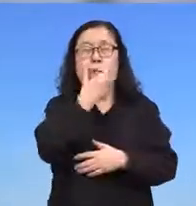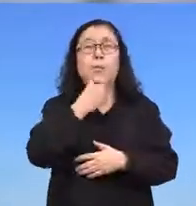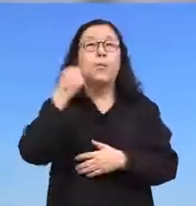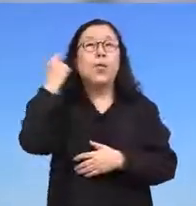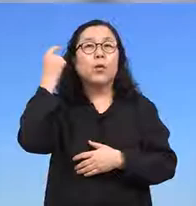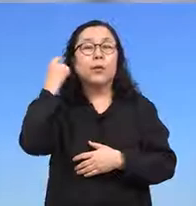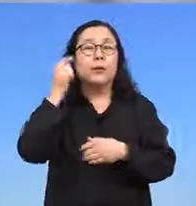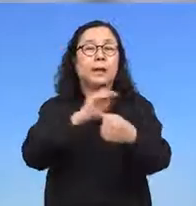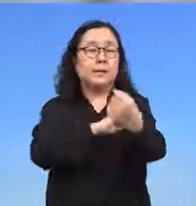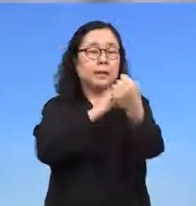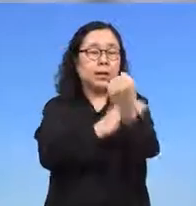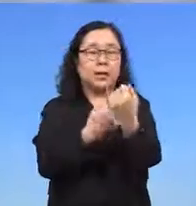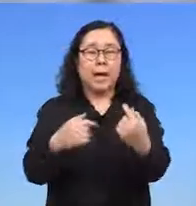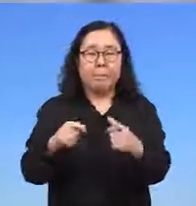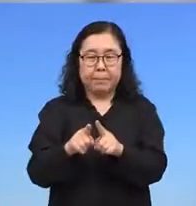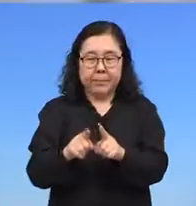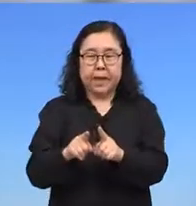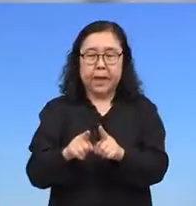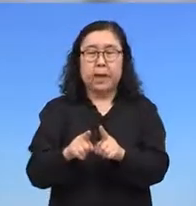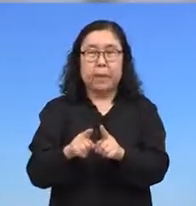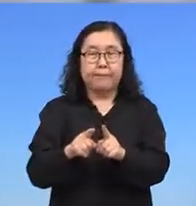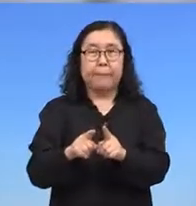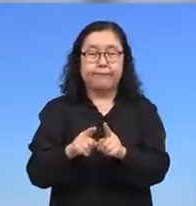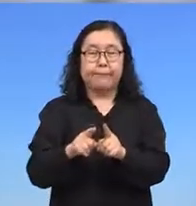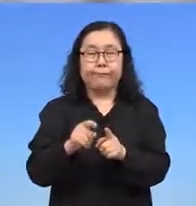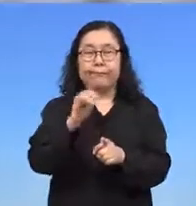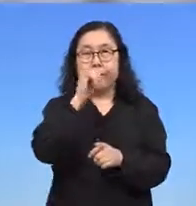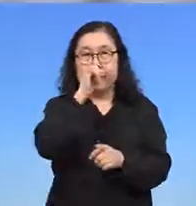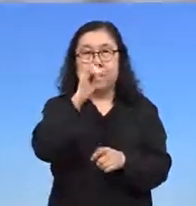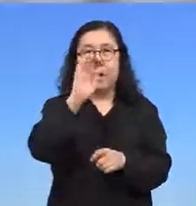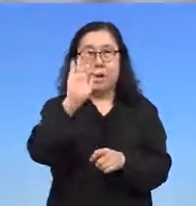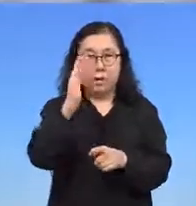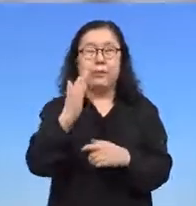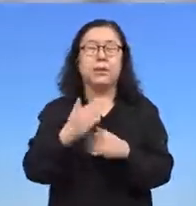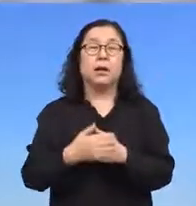작동되는 복음의 능력이 같이 가야 되는 거 아닙니까?